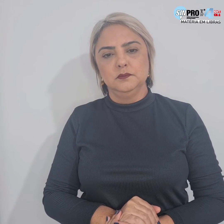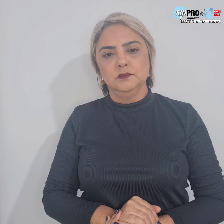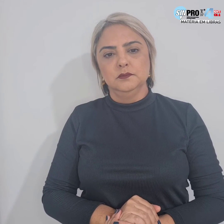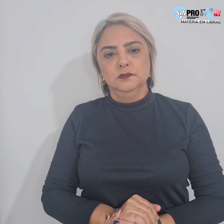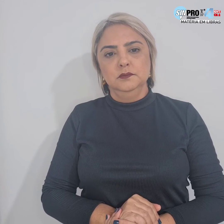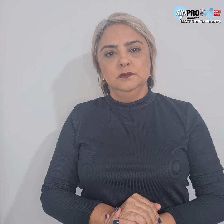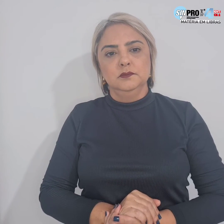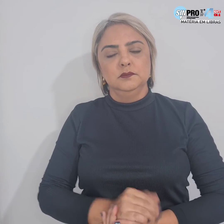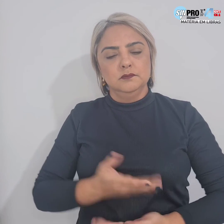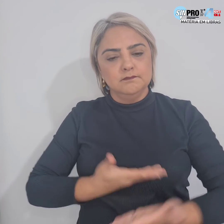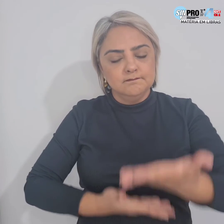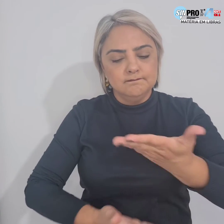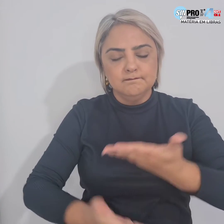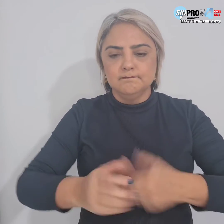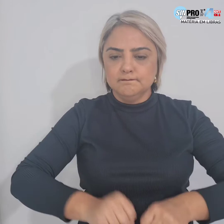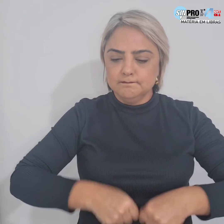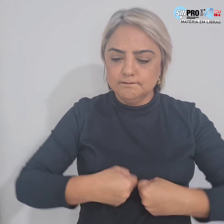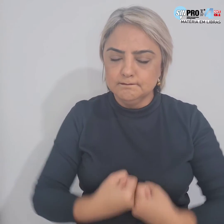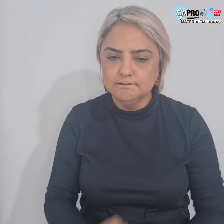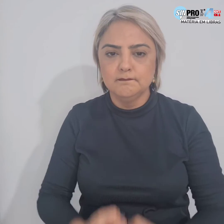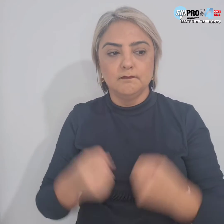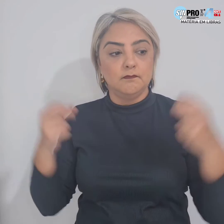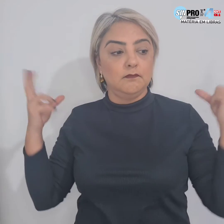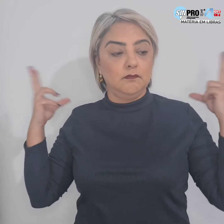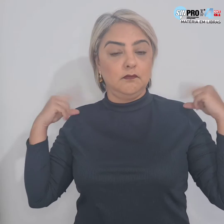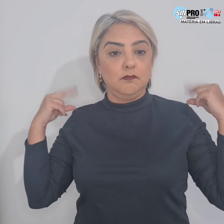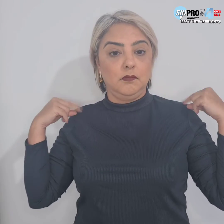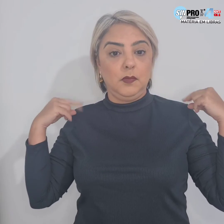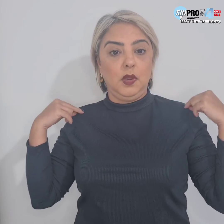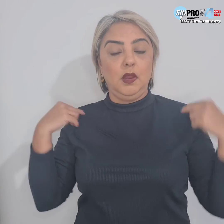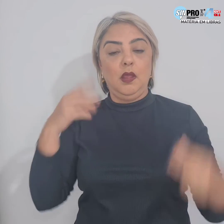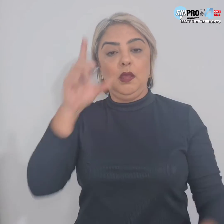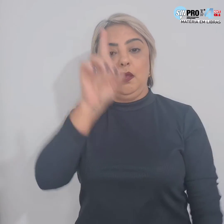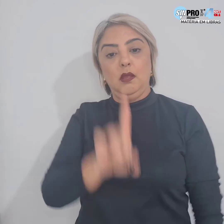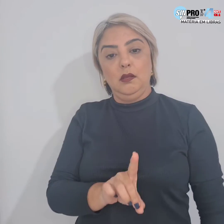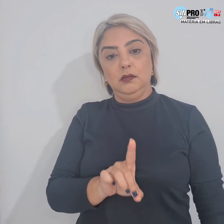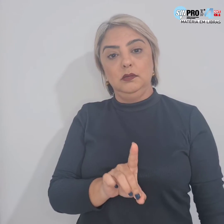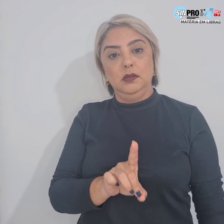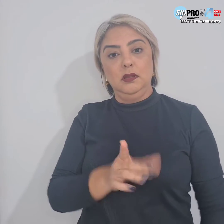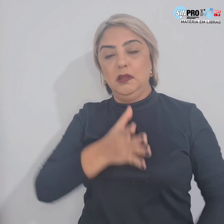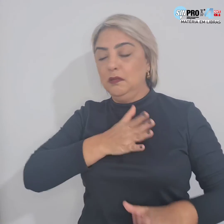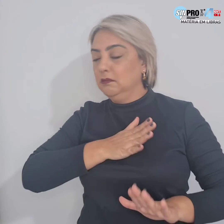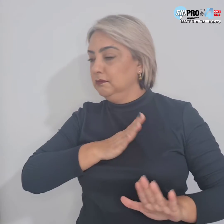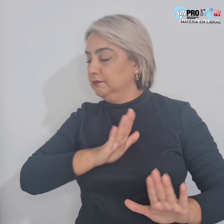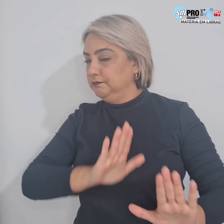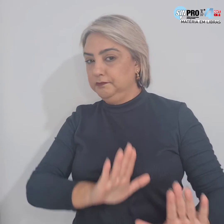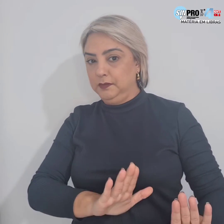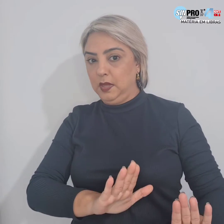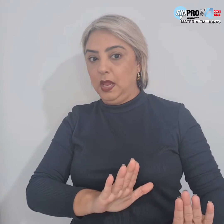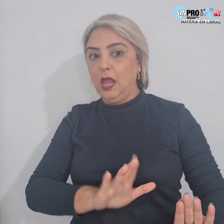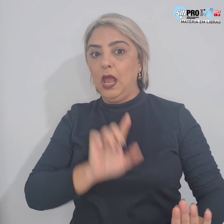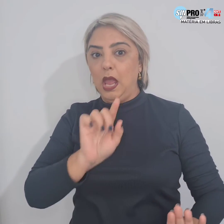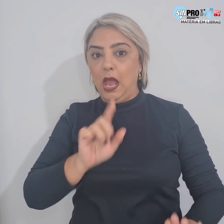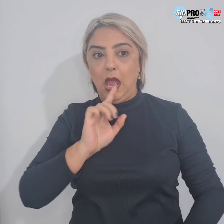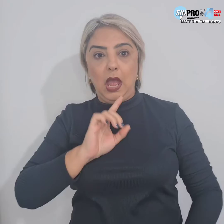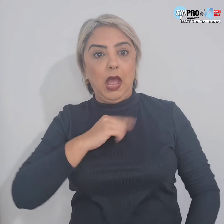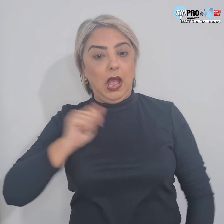Solidária com a luta dos rodoviários, a diretoria repudia não só a atitude do TRT,